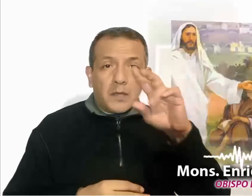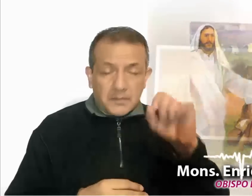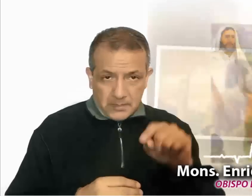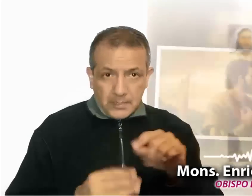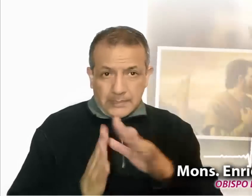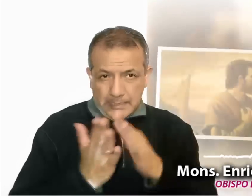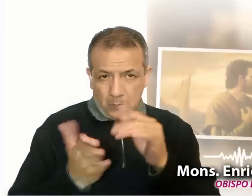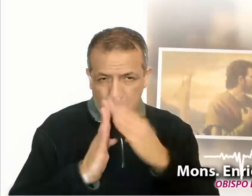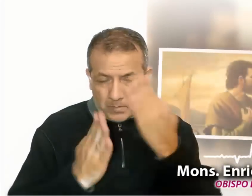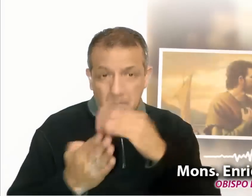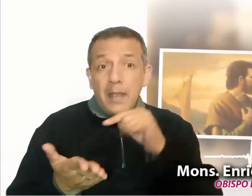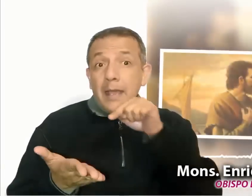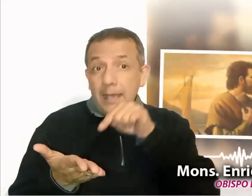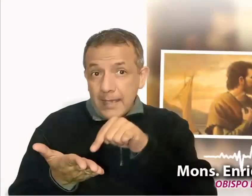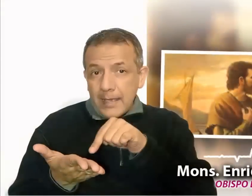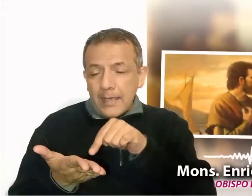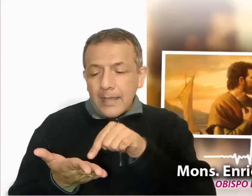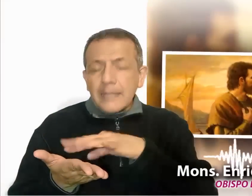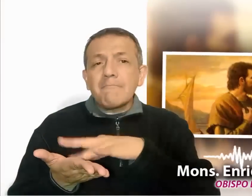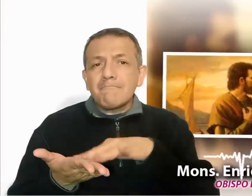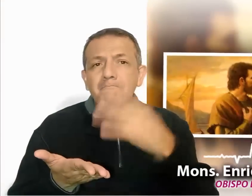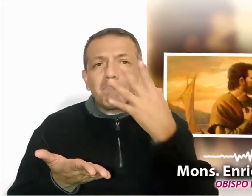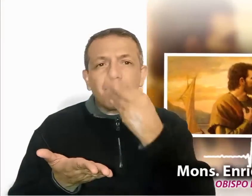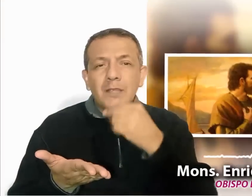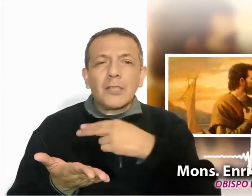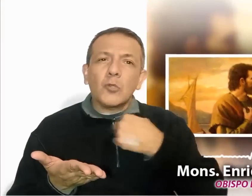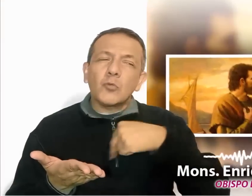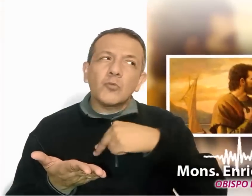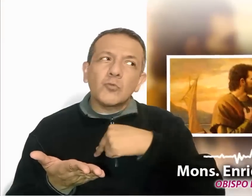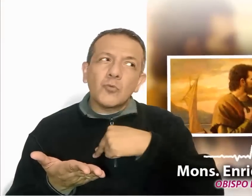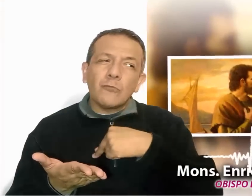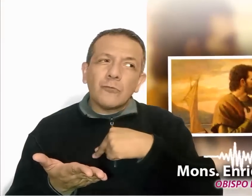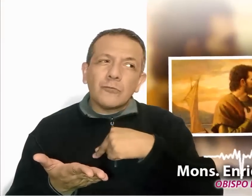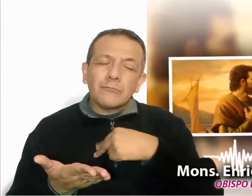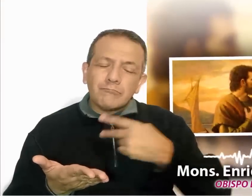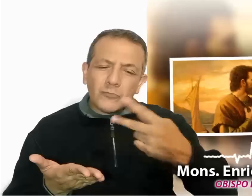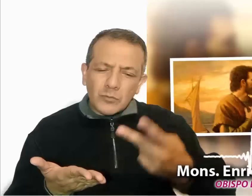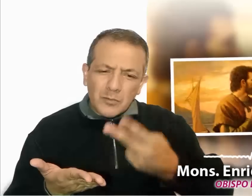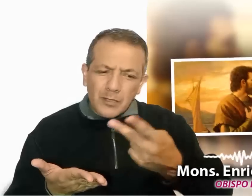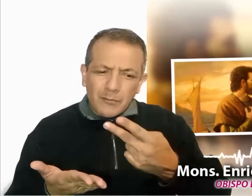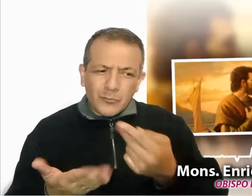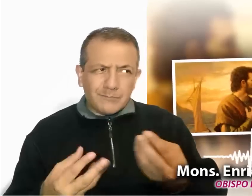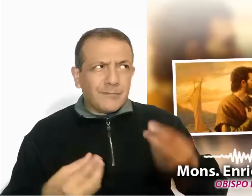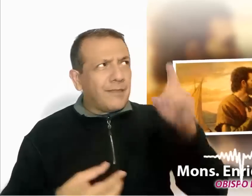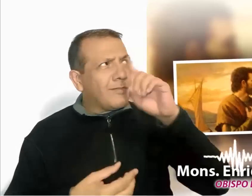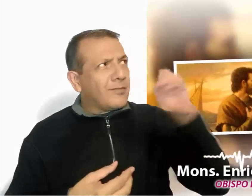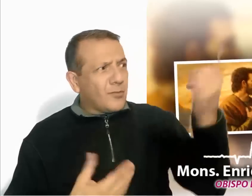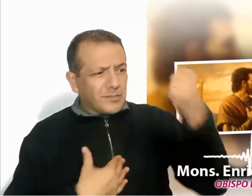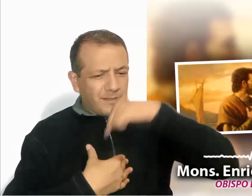preciosa página que nos hace reflexionar y hasta cuestionarnos sobre esta presencia de Dios en nuestra